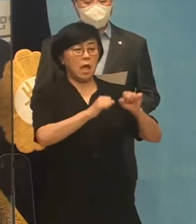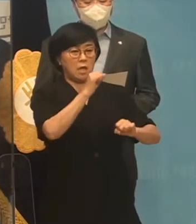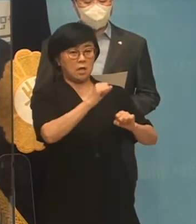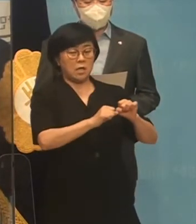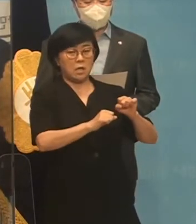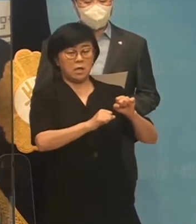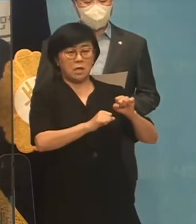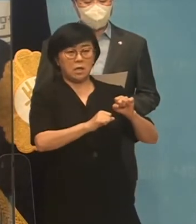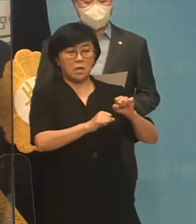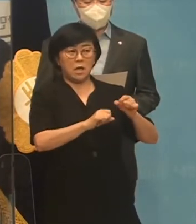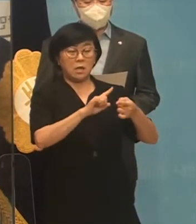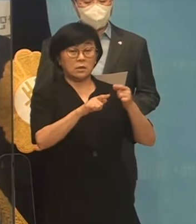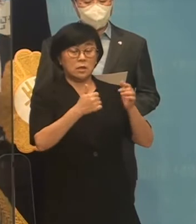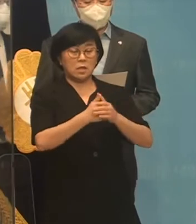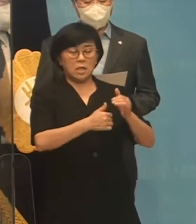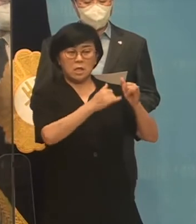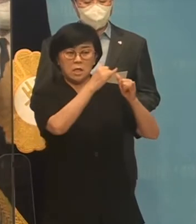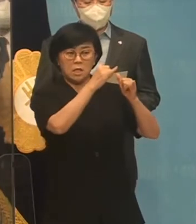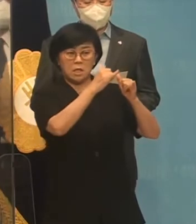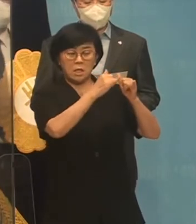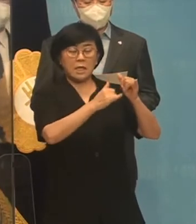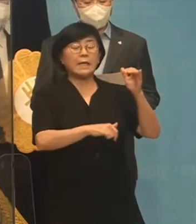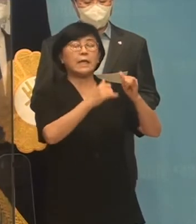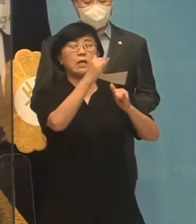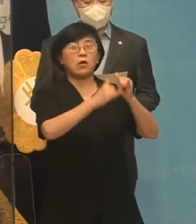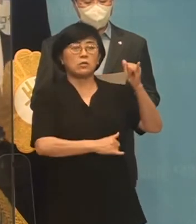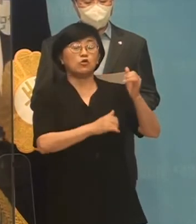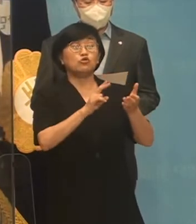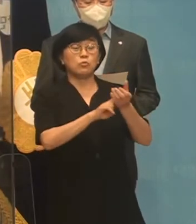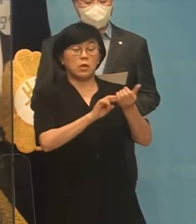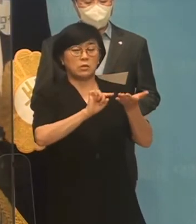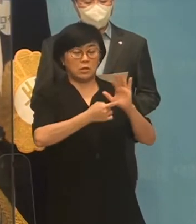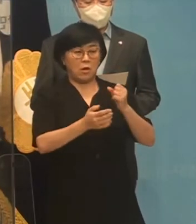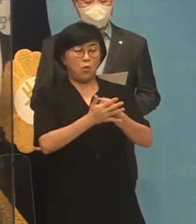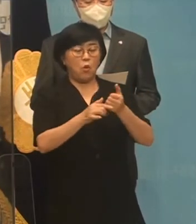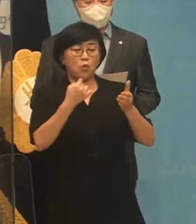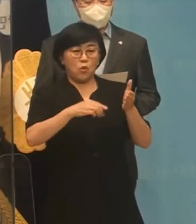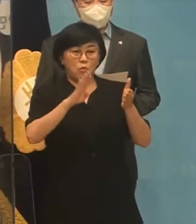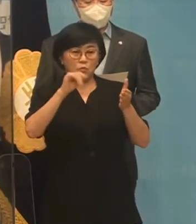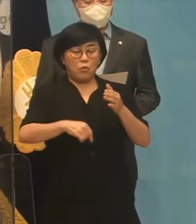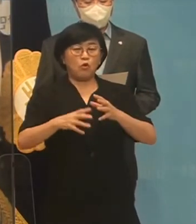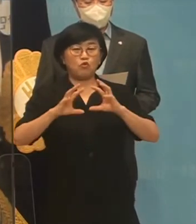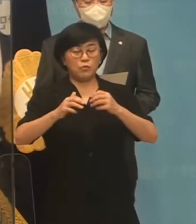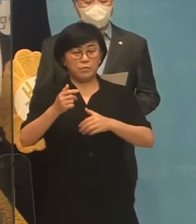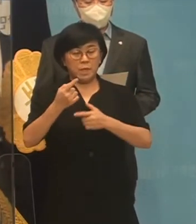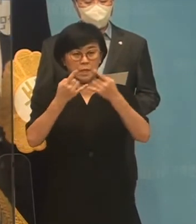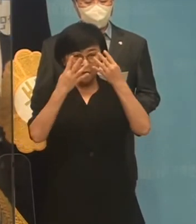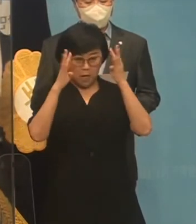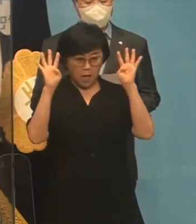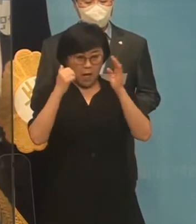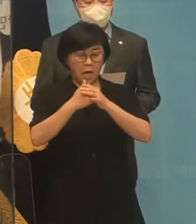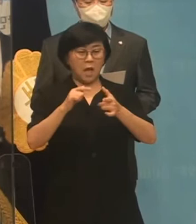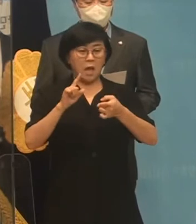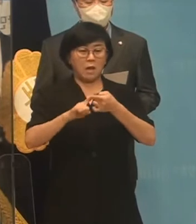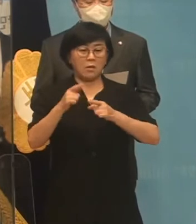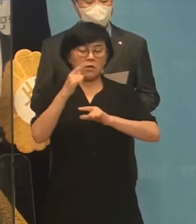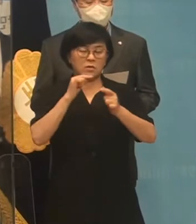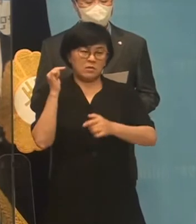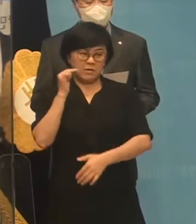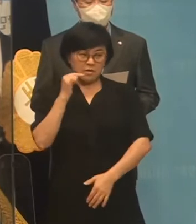중단하고 이명 이력서를 공개하라. 교육부는 국민대 단호한 조치를